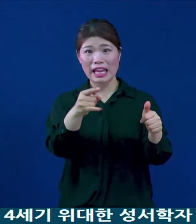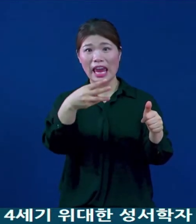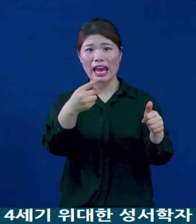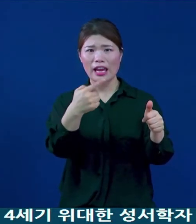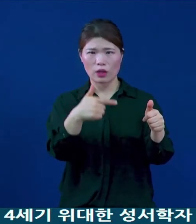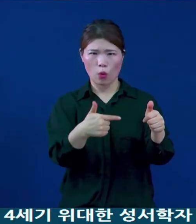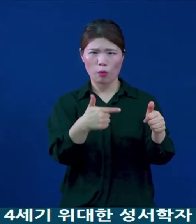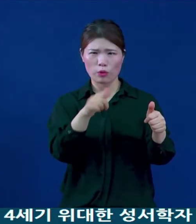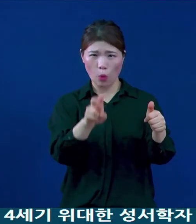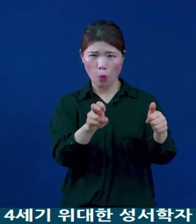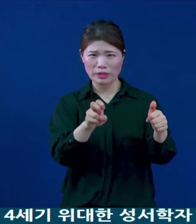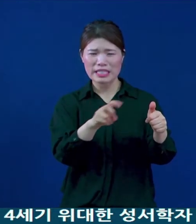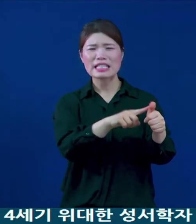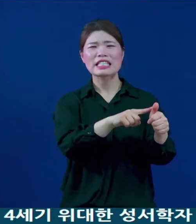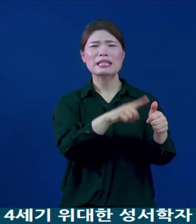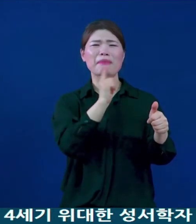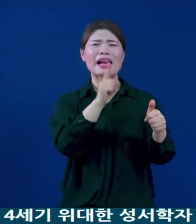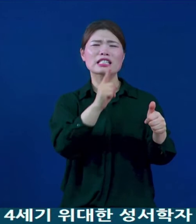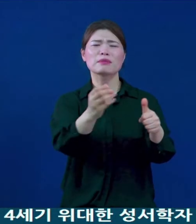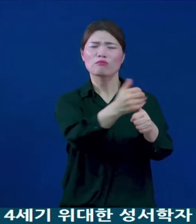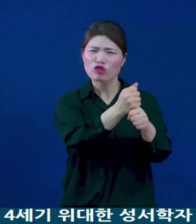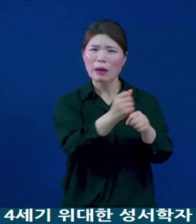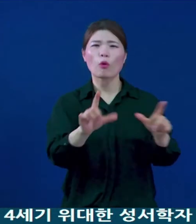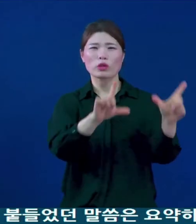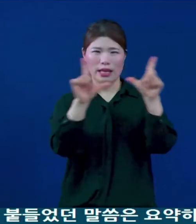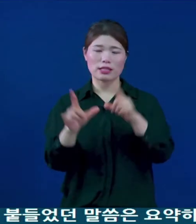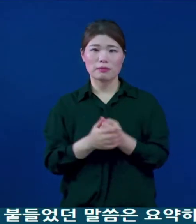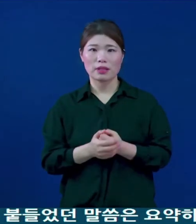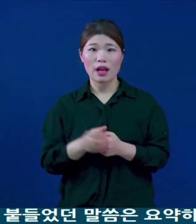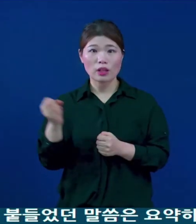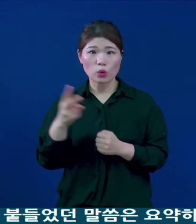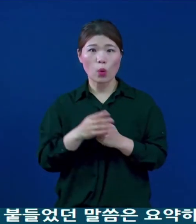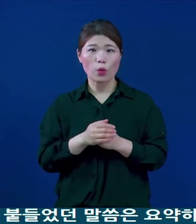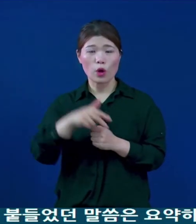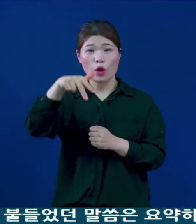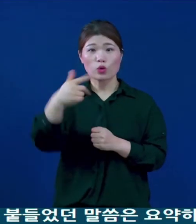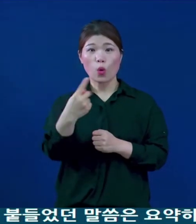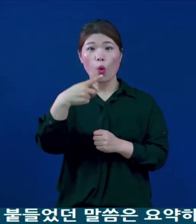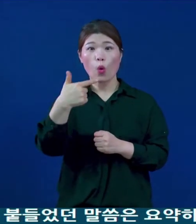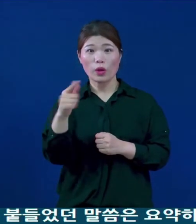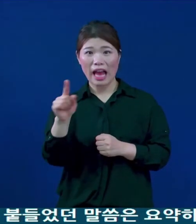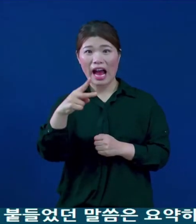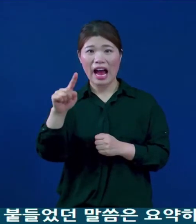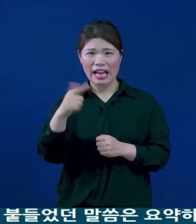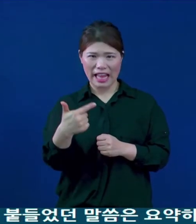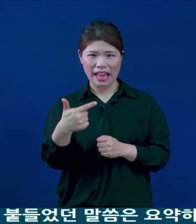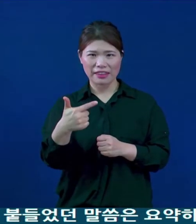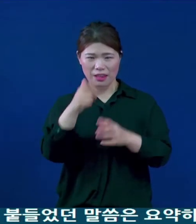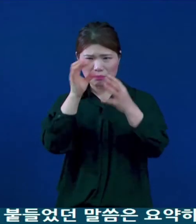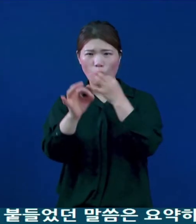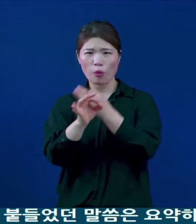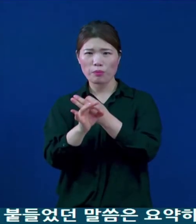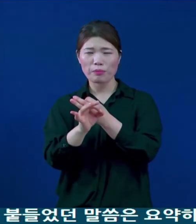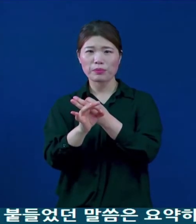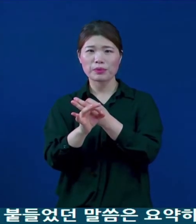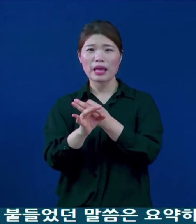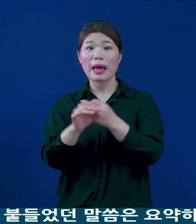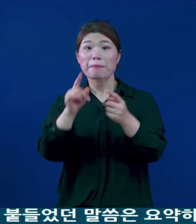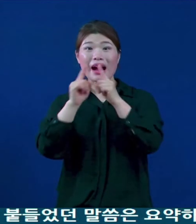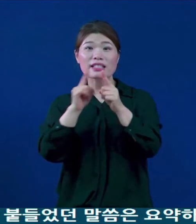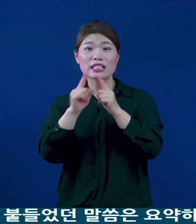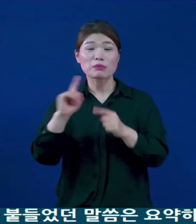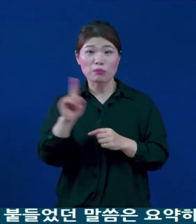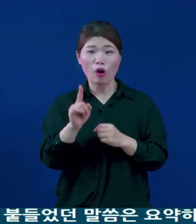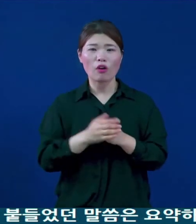조나단 에드워드라는 미국 대부흥을 일으켰던 탁월한 신학자여 목회자가 있습니다. 조나단 에드워드를 붙들었던 말씀은 뭐라고 되어